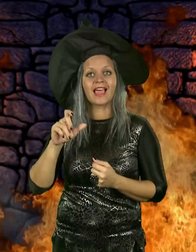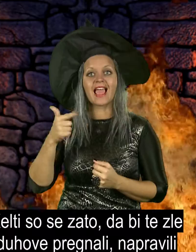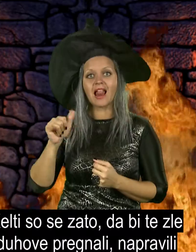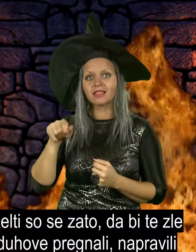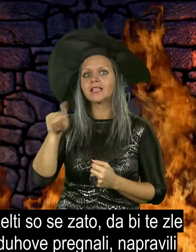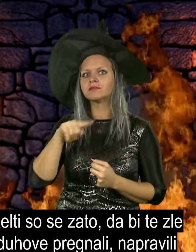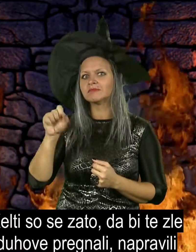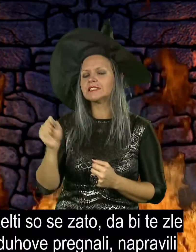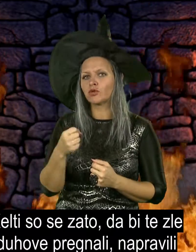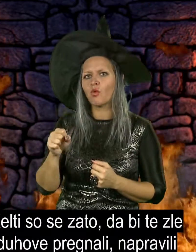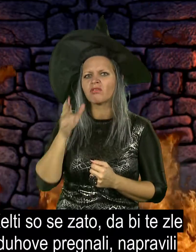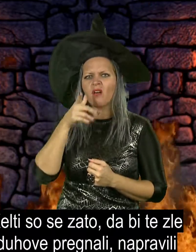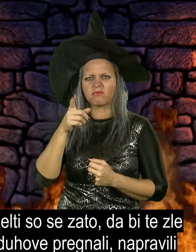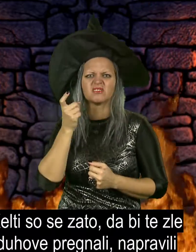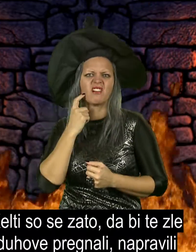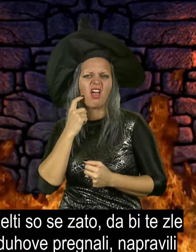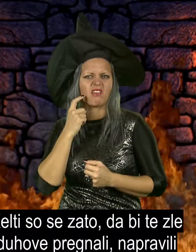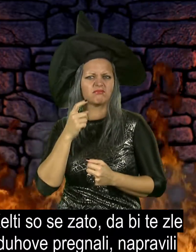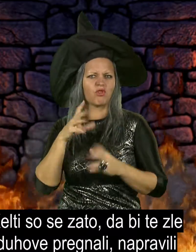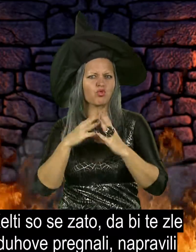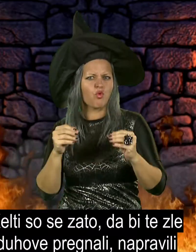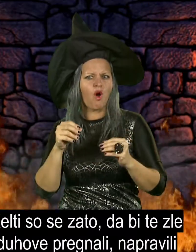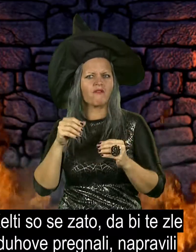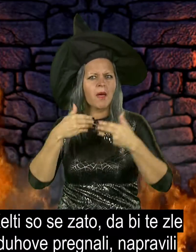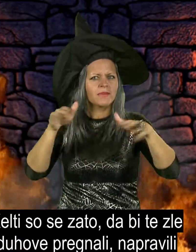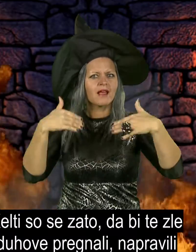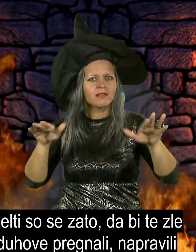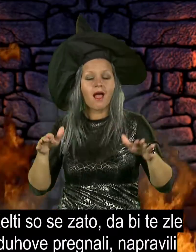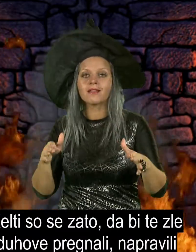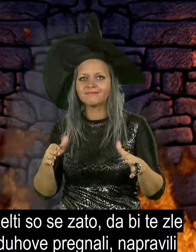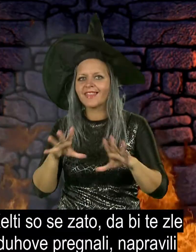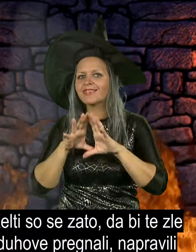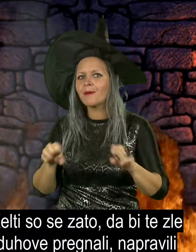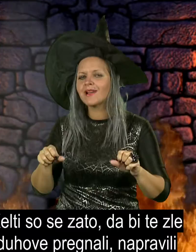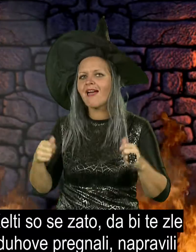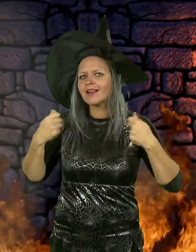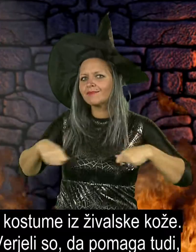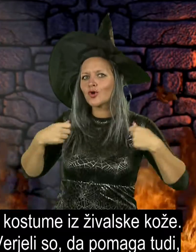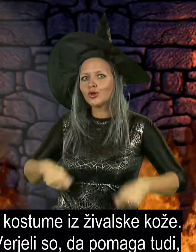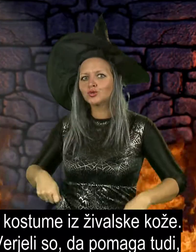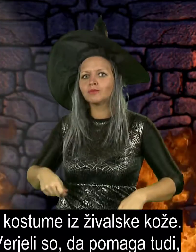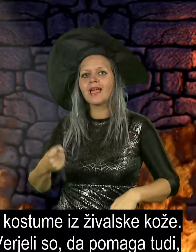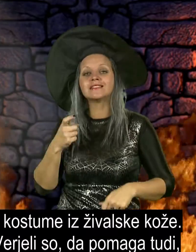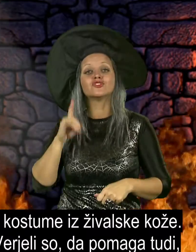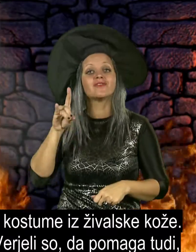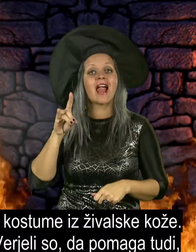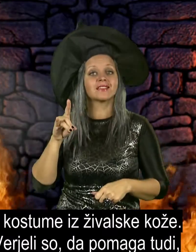Kelti so se zato, da bi te zle duhove pregnali, napravili v kostume iz živalske kože.